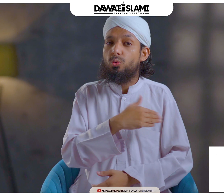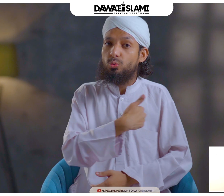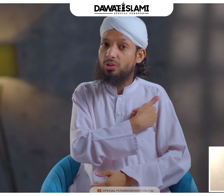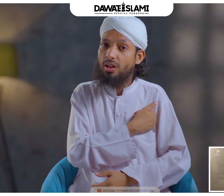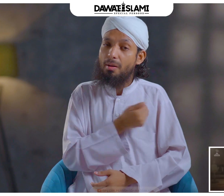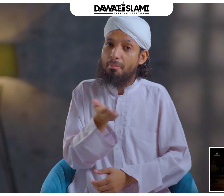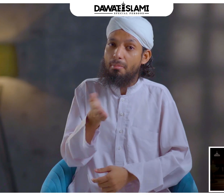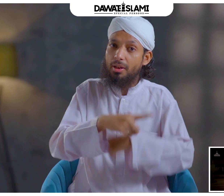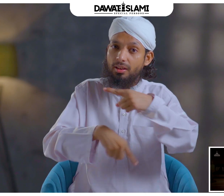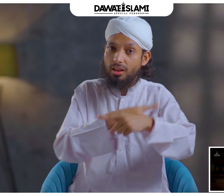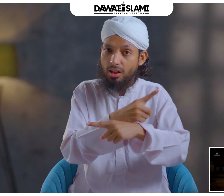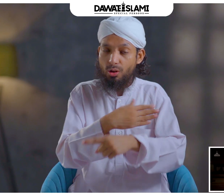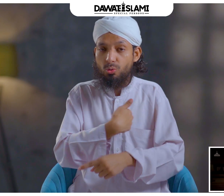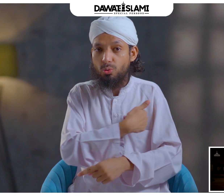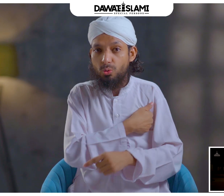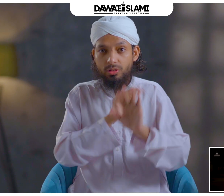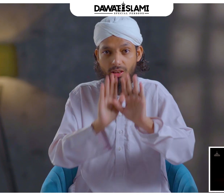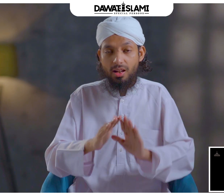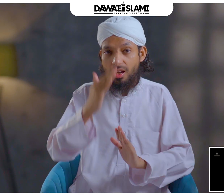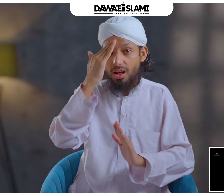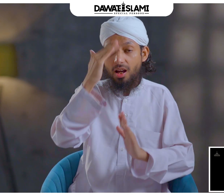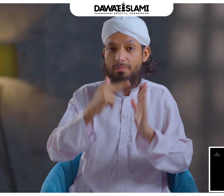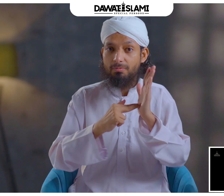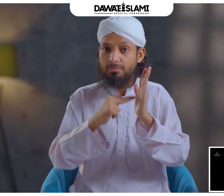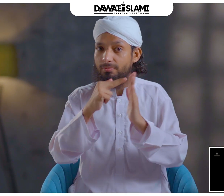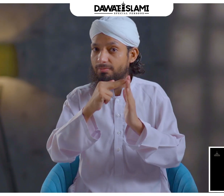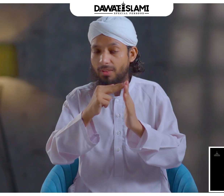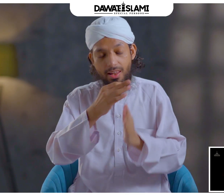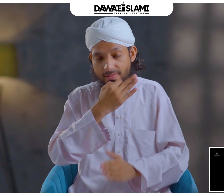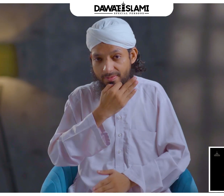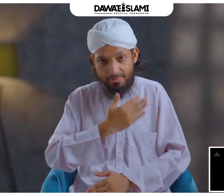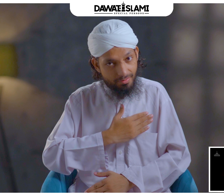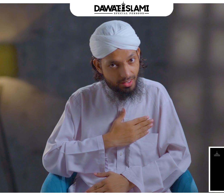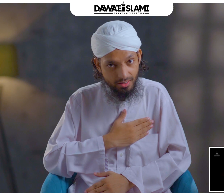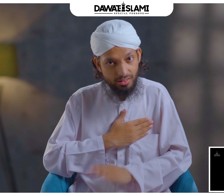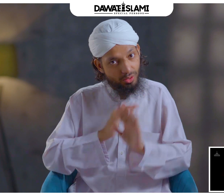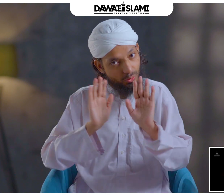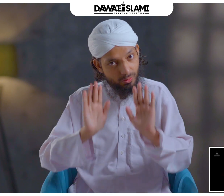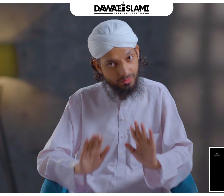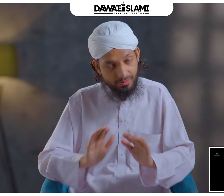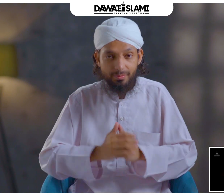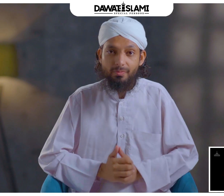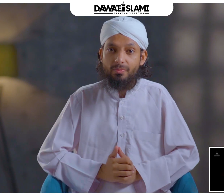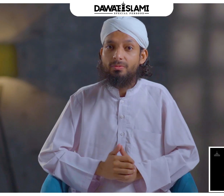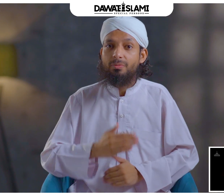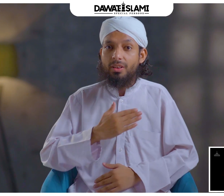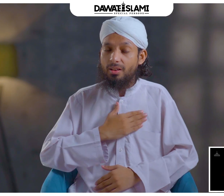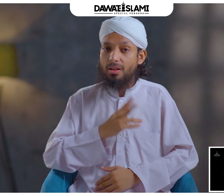اور خون کا بدلہ خون۔ نوجوان نے کہا، اسلام کے قانون اور عدالت کے سامنے میں اپنا سر تسلیم خم کرتا